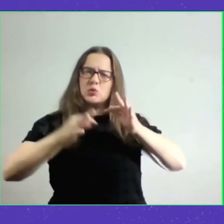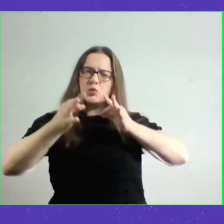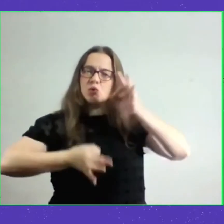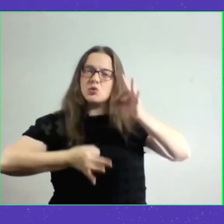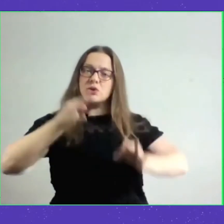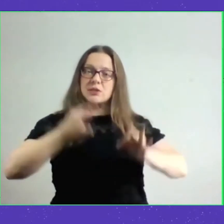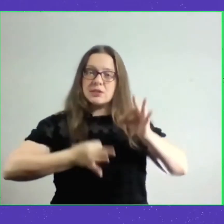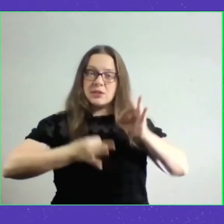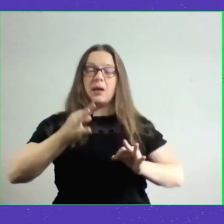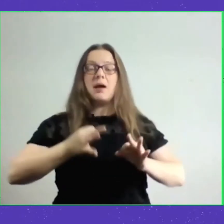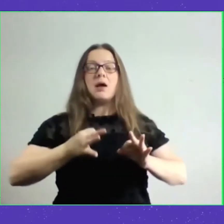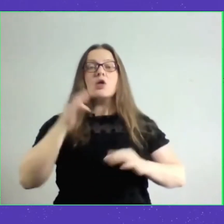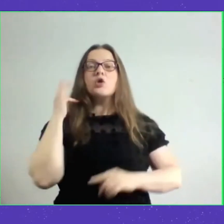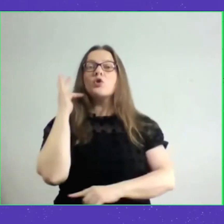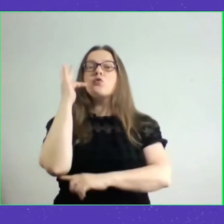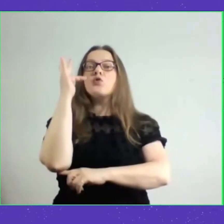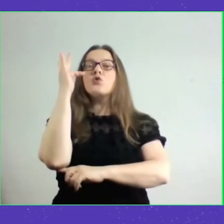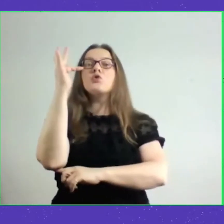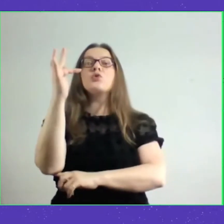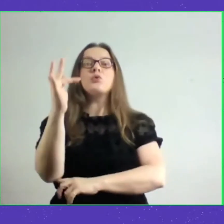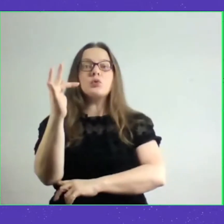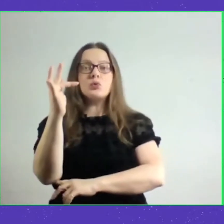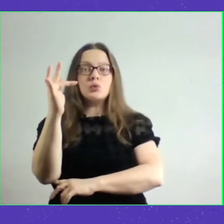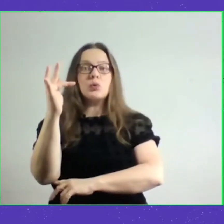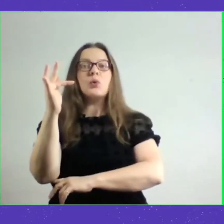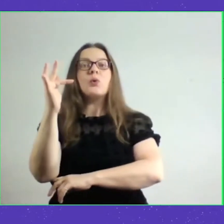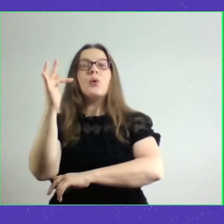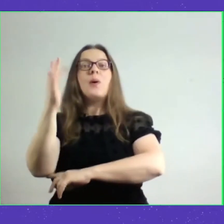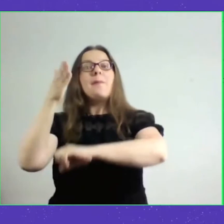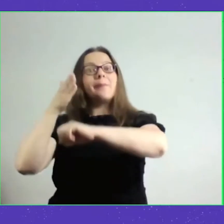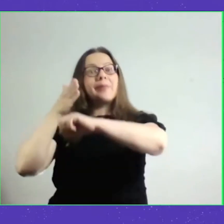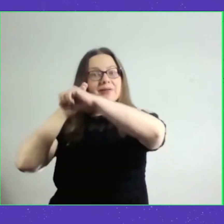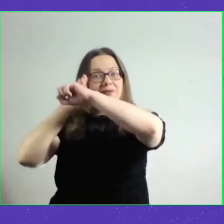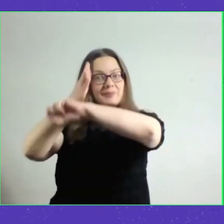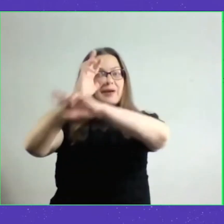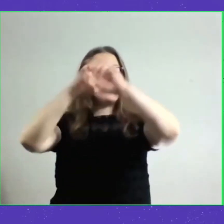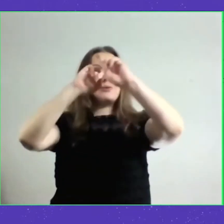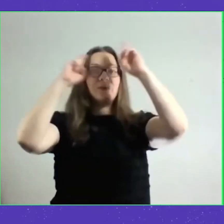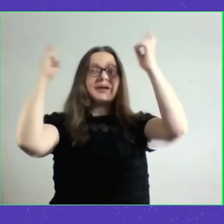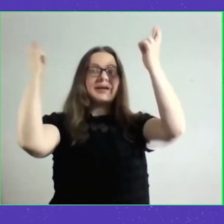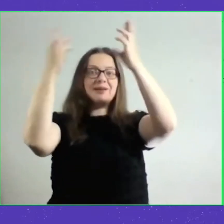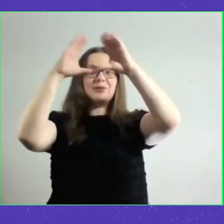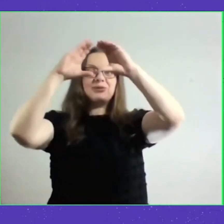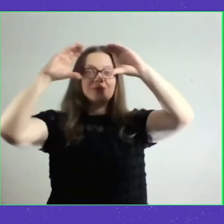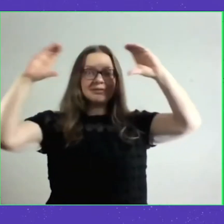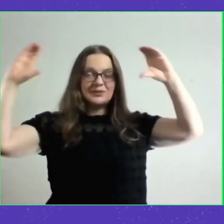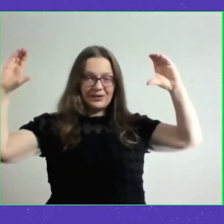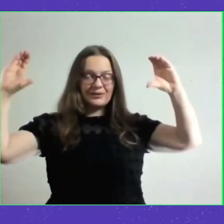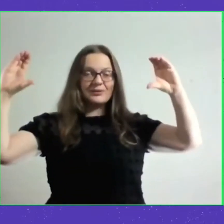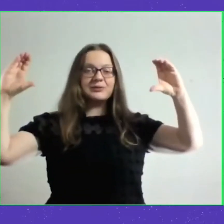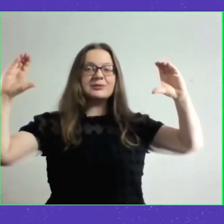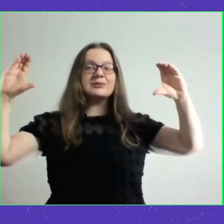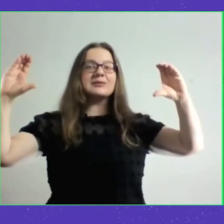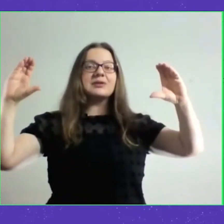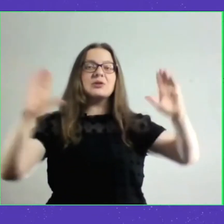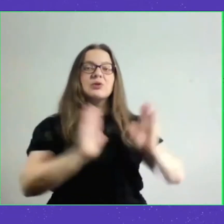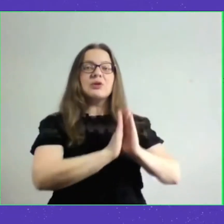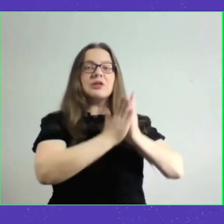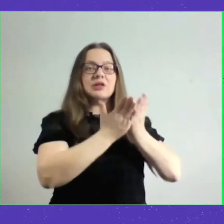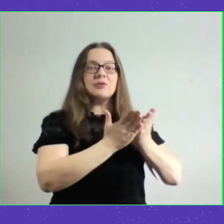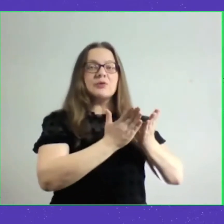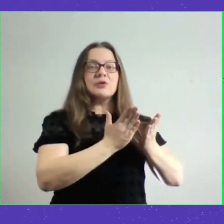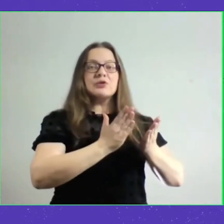participarão das bodas do Cordeiro. Apocalipse 19, versículos 7 e